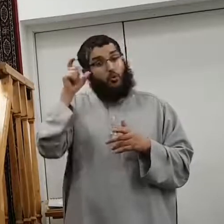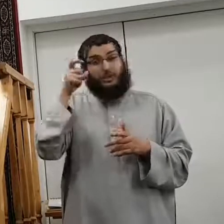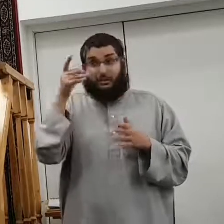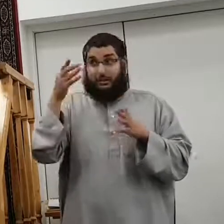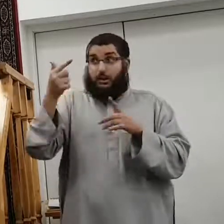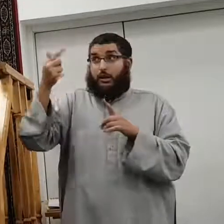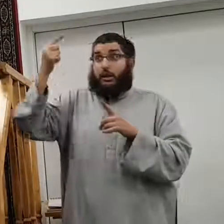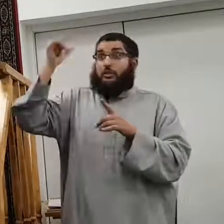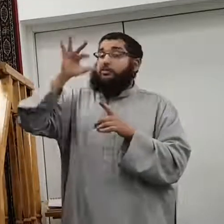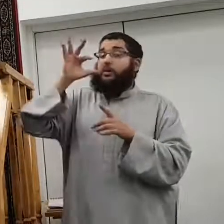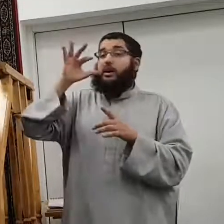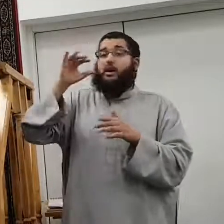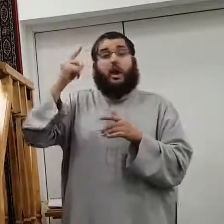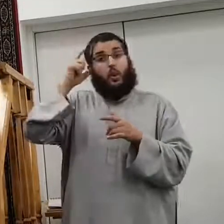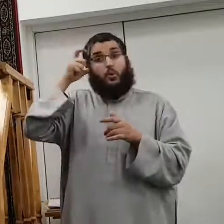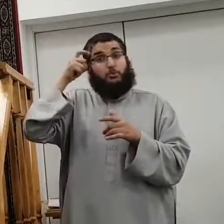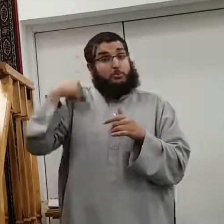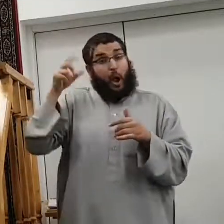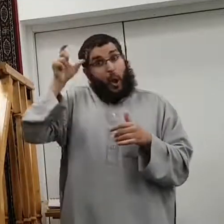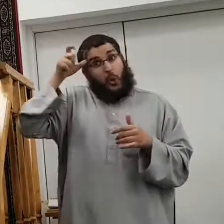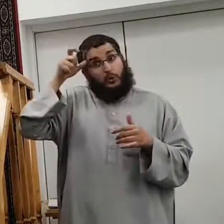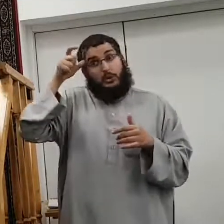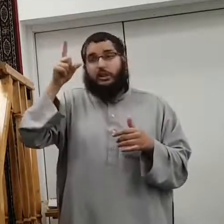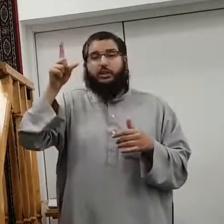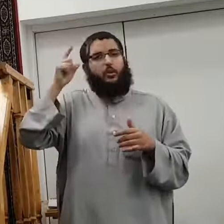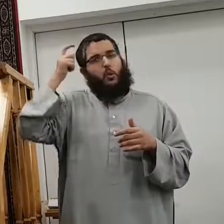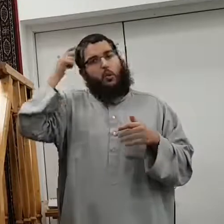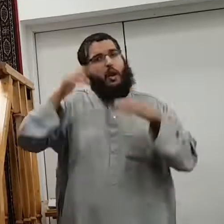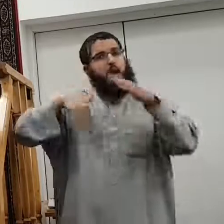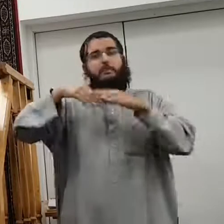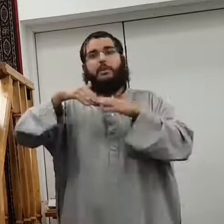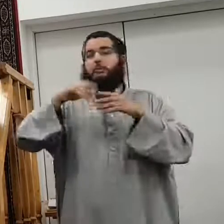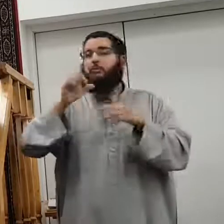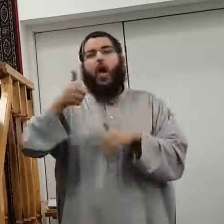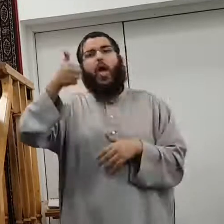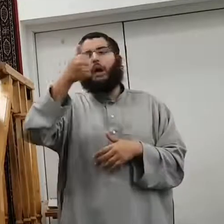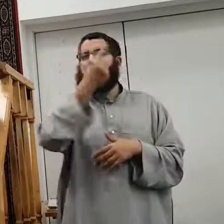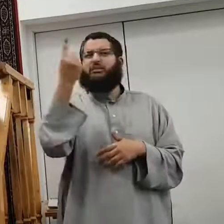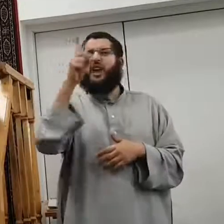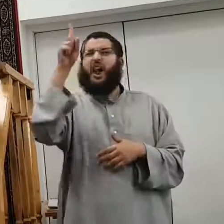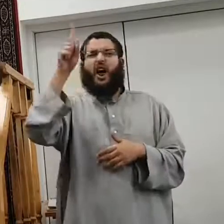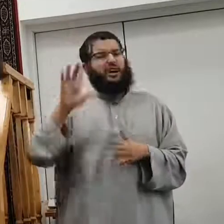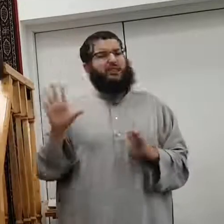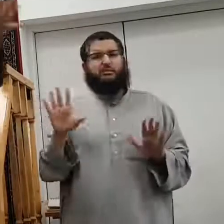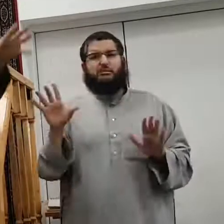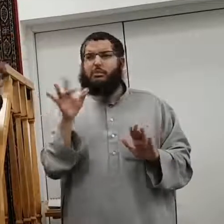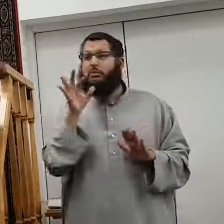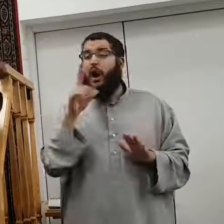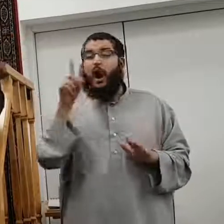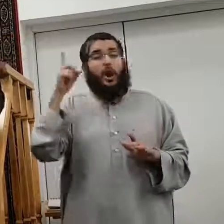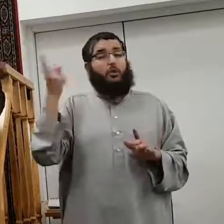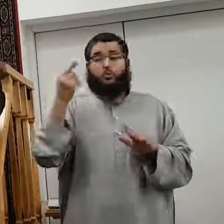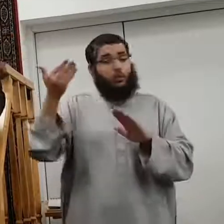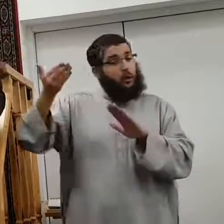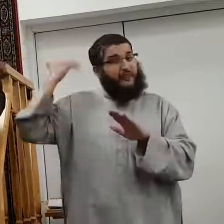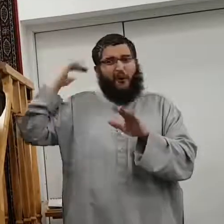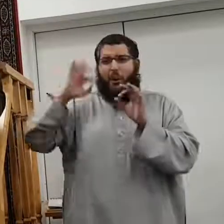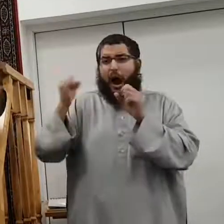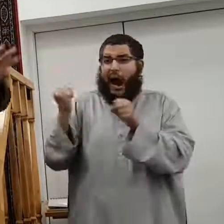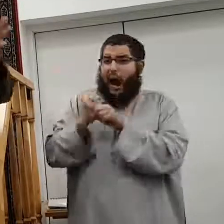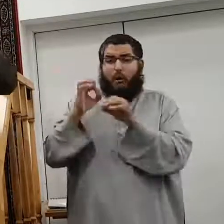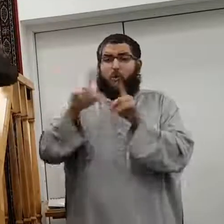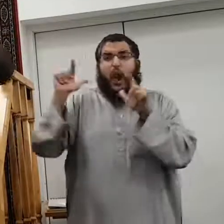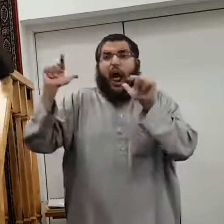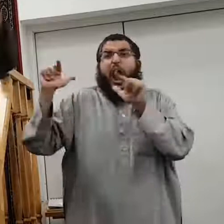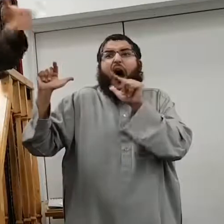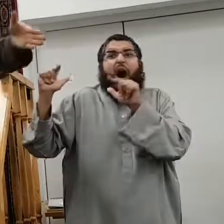logique n'accepte qu'un seul créateur, unique. Qui est Allah Azzawajal. Et nous, dans notre croyance, Allah a toujours existé.